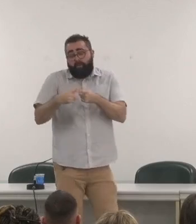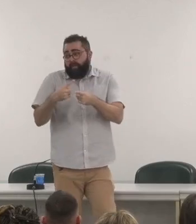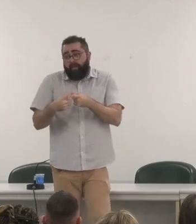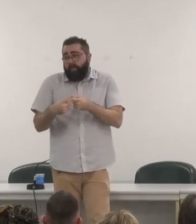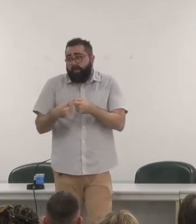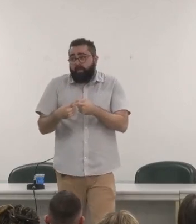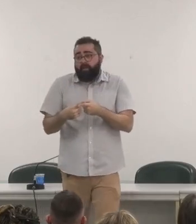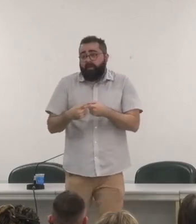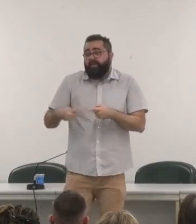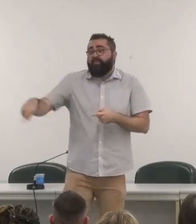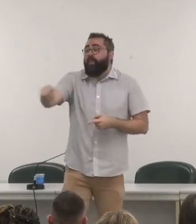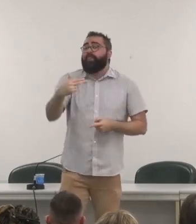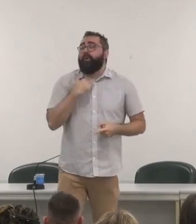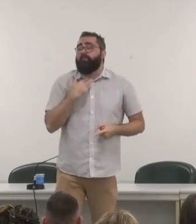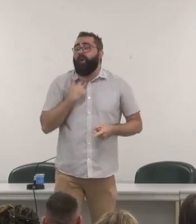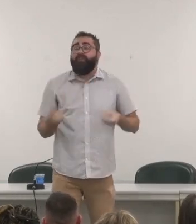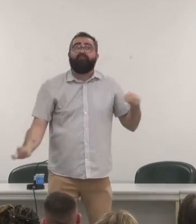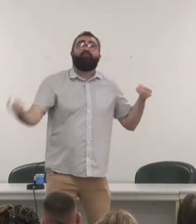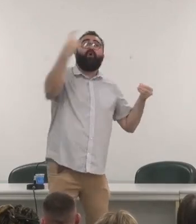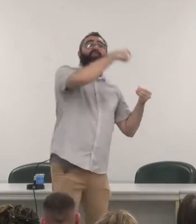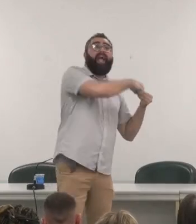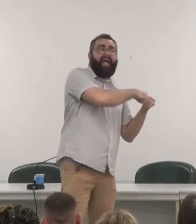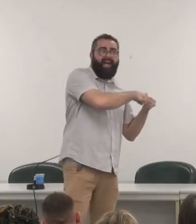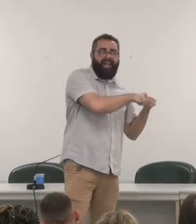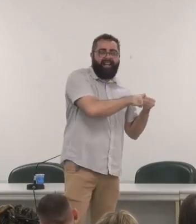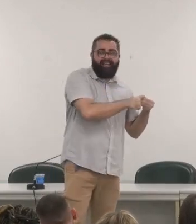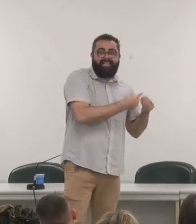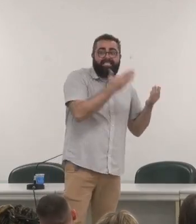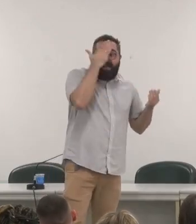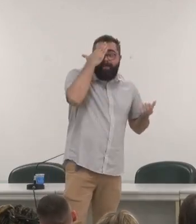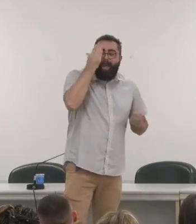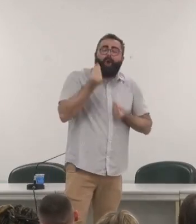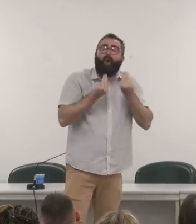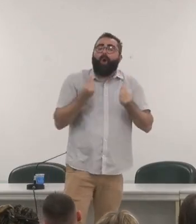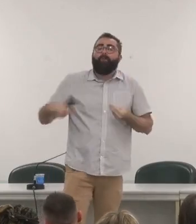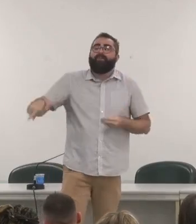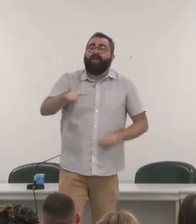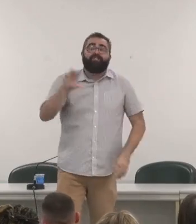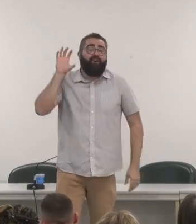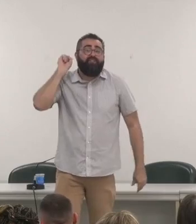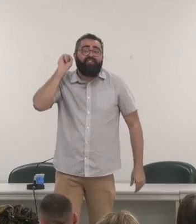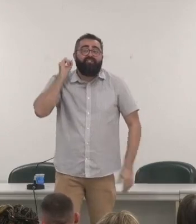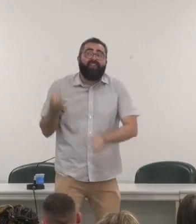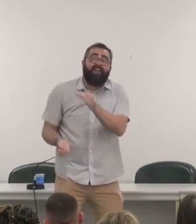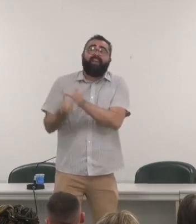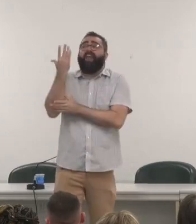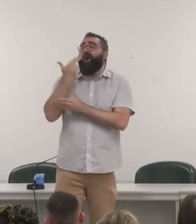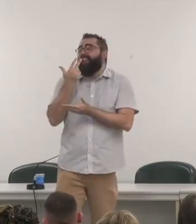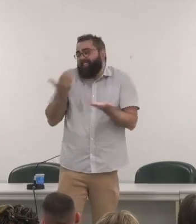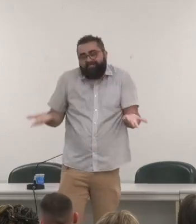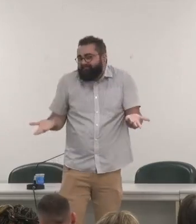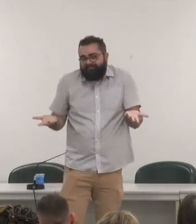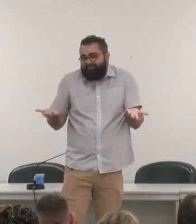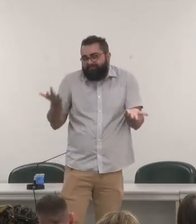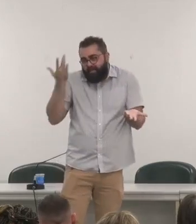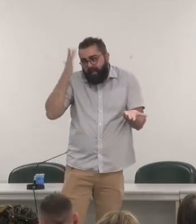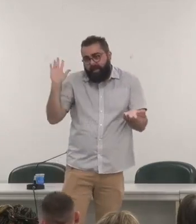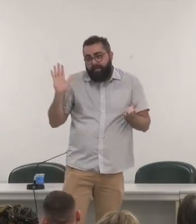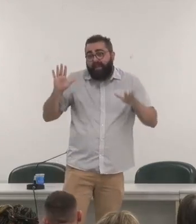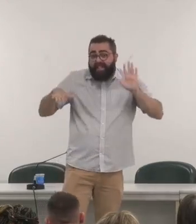elas possivelmente possam ter surgido. A gente não tem como resgatar esse tempo, não tem como voltar atrás, né? Não tem como saber como é que